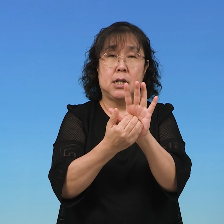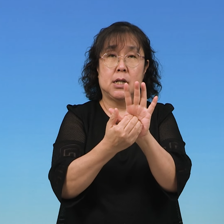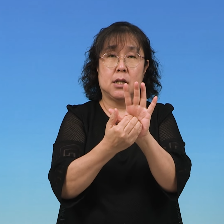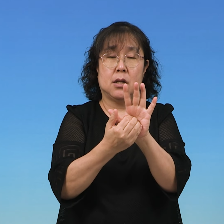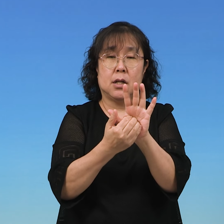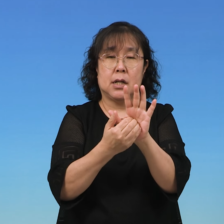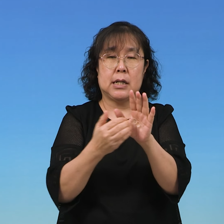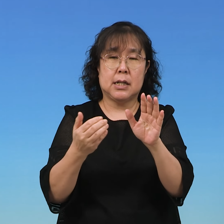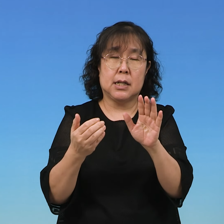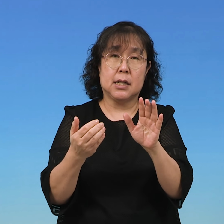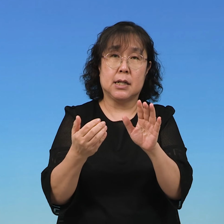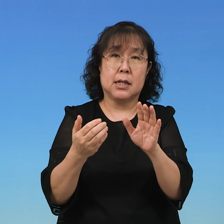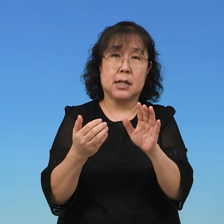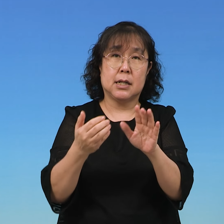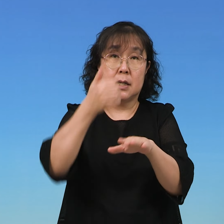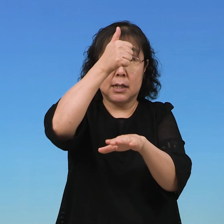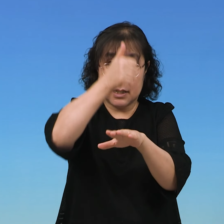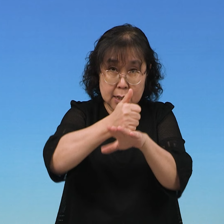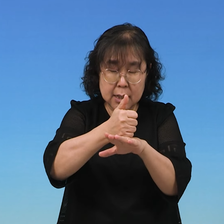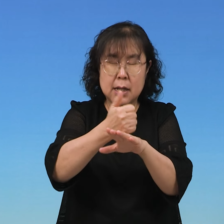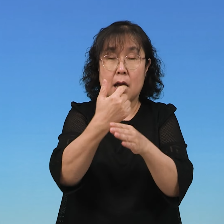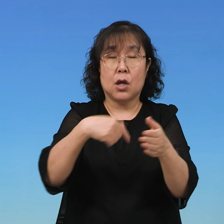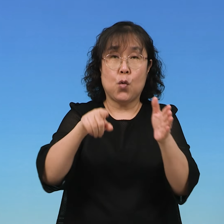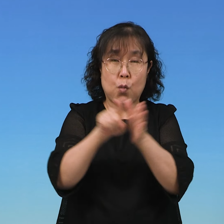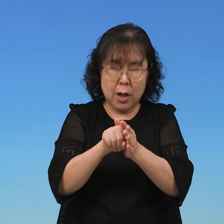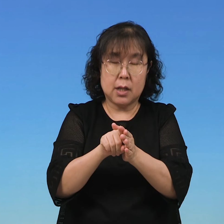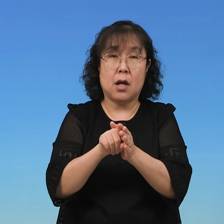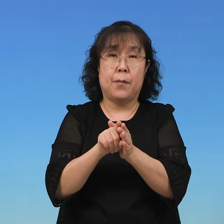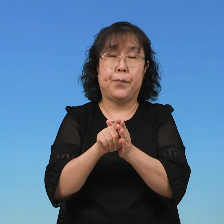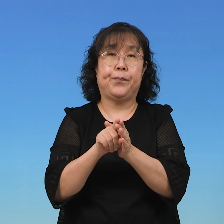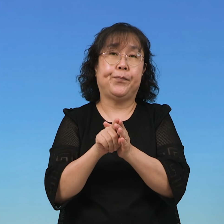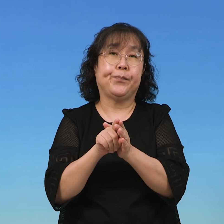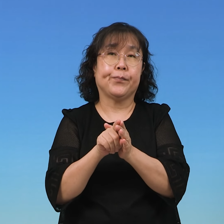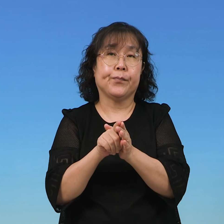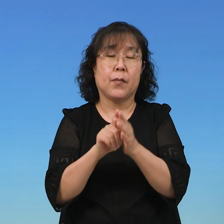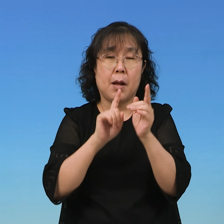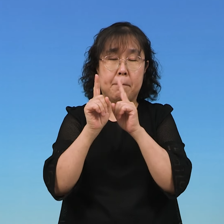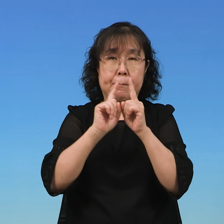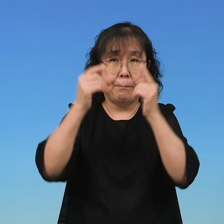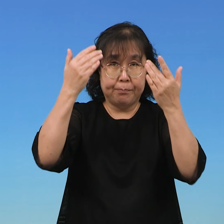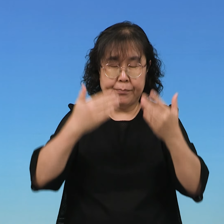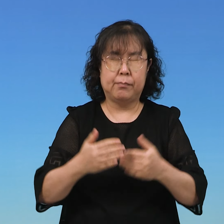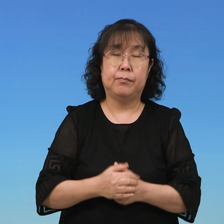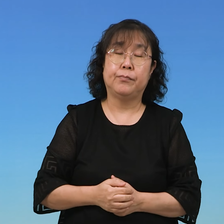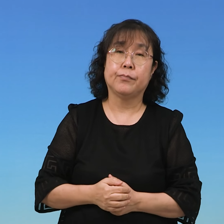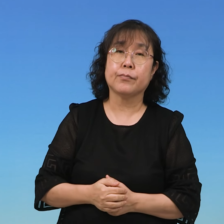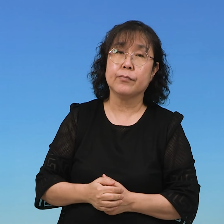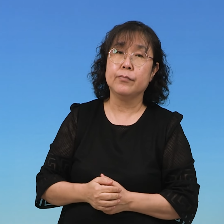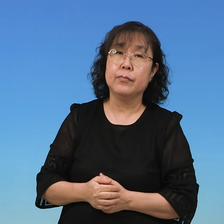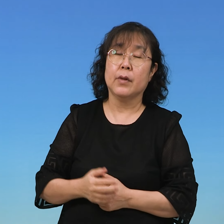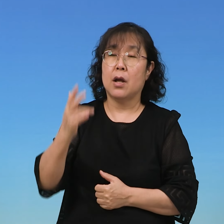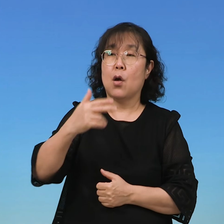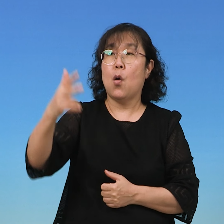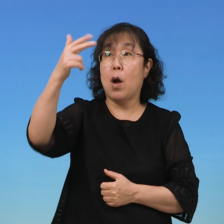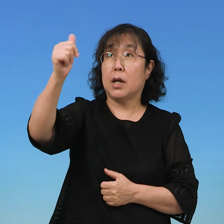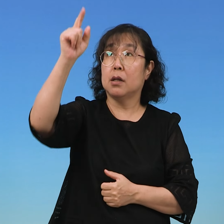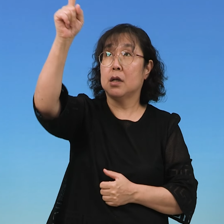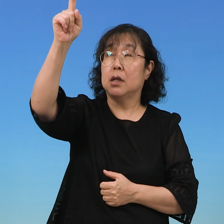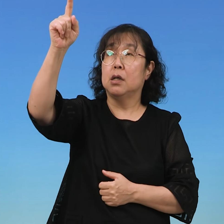사다리라는 이미지를 사용하시고는, 그리고는 이제 하나님이 이런 말씀을 주십니다. 13절 14절. 또 본즉